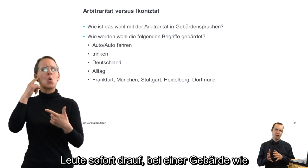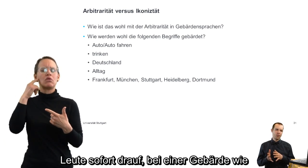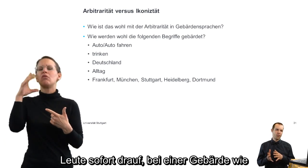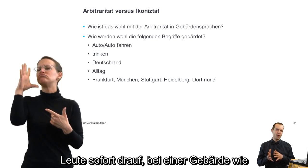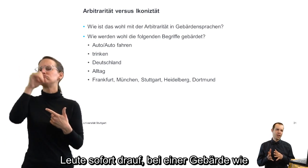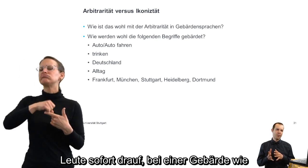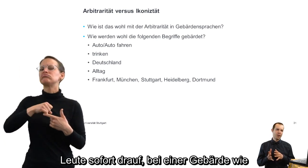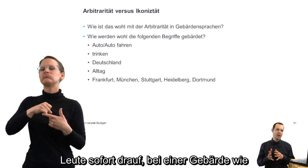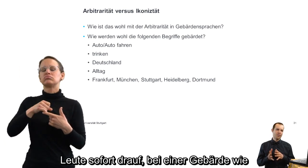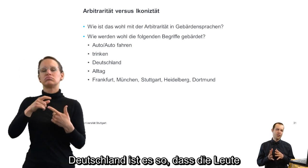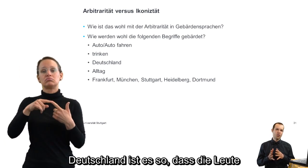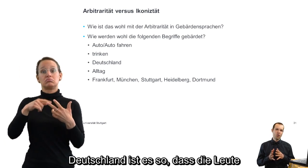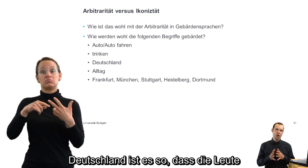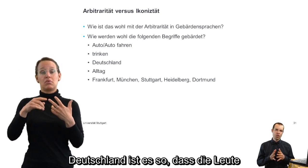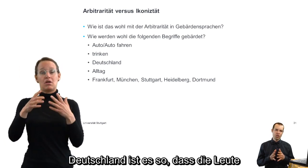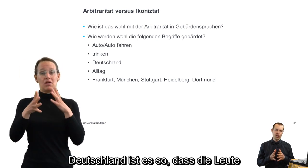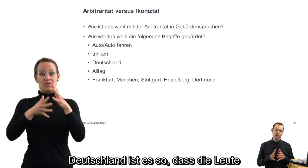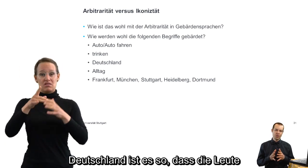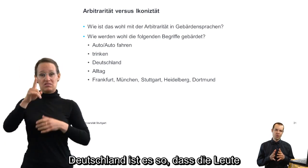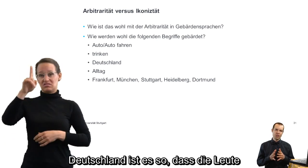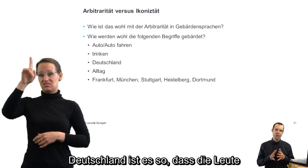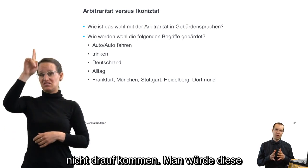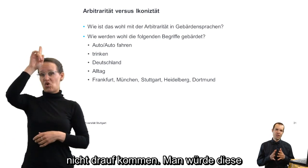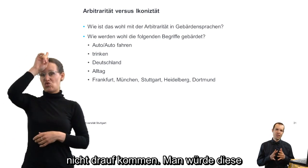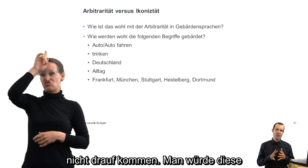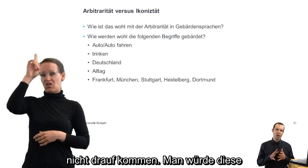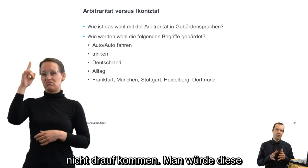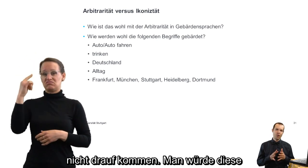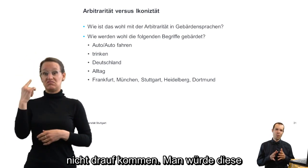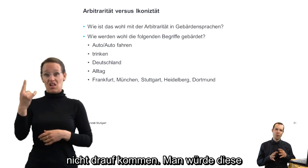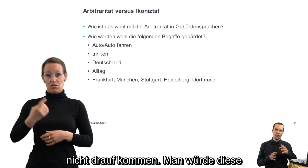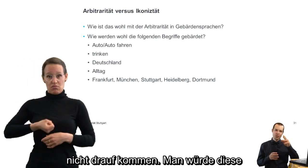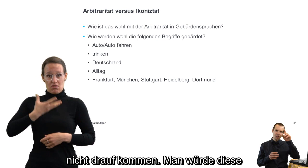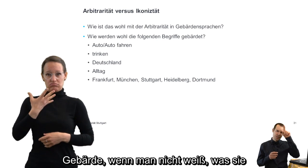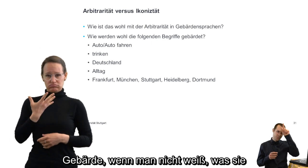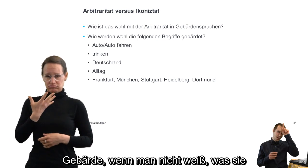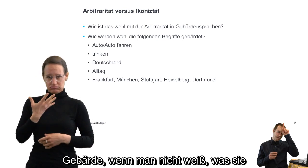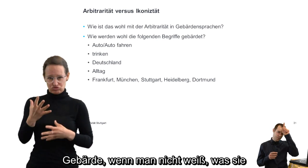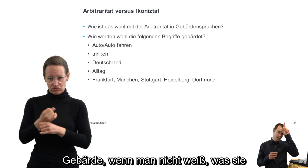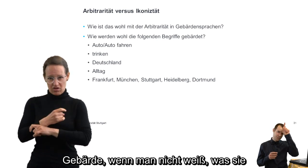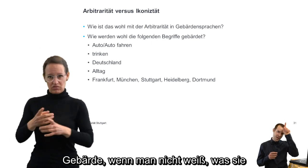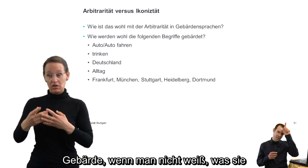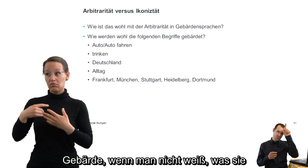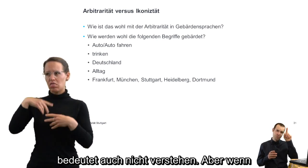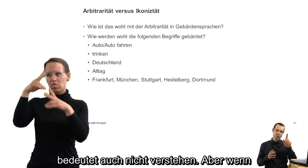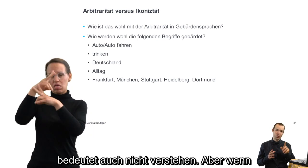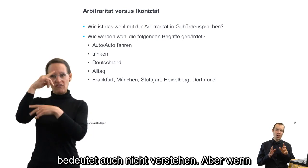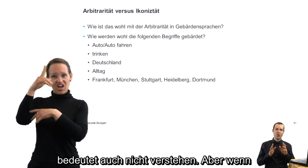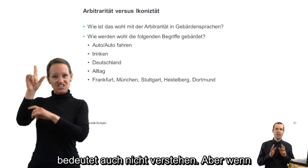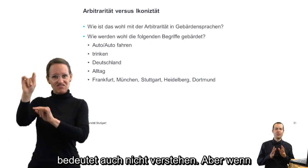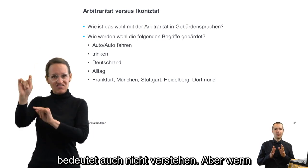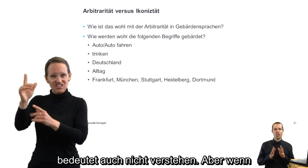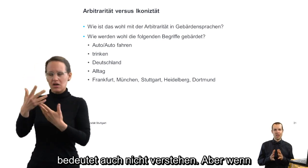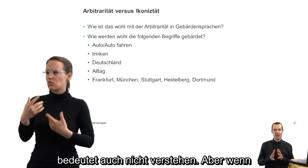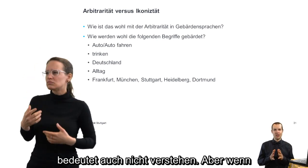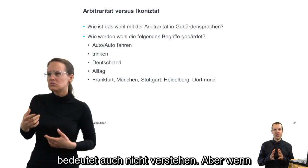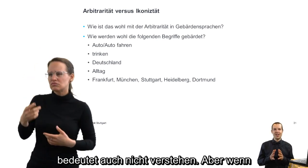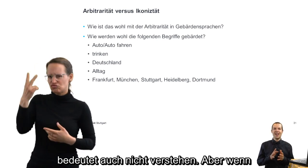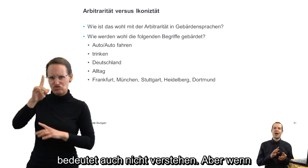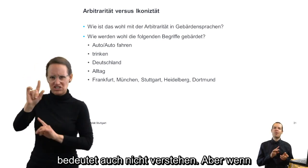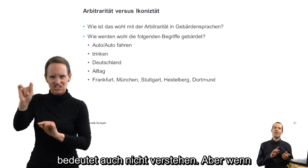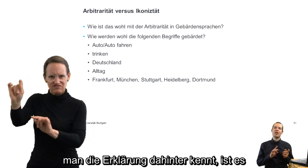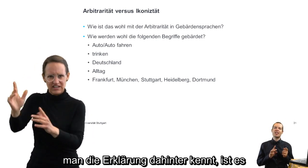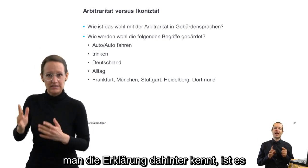sofort drauf. Bei einer Gebärde wie Deutschland ist es so, dass die Leute nicht drauf kommen. Man würde diese Gebärde, wenn man nicht weiß, was sie bedeutet, auch nicht verstehen.